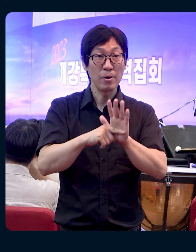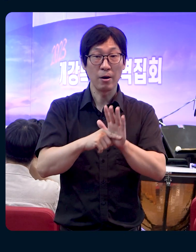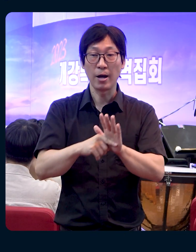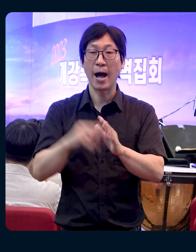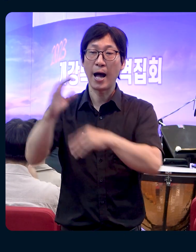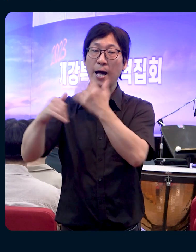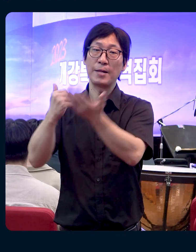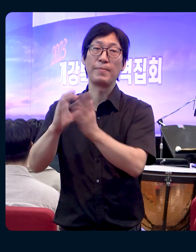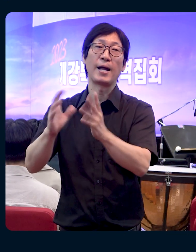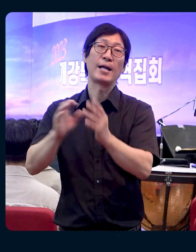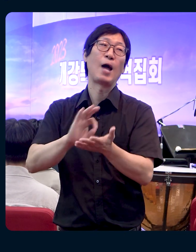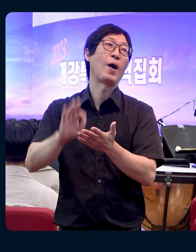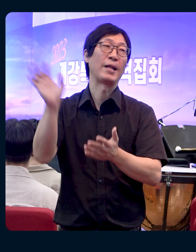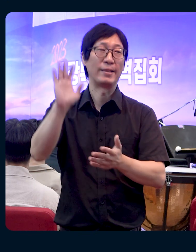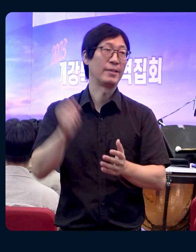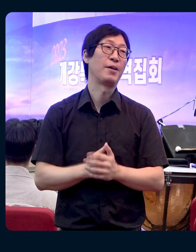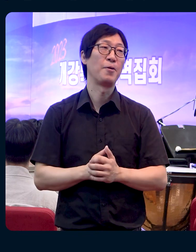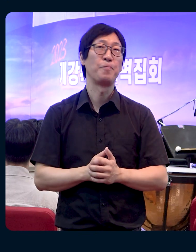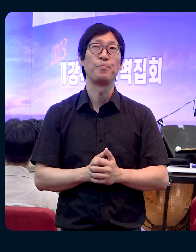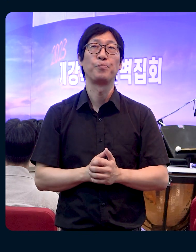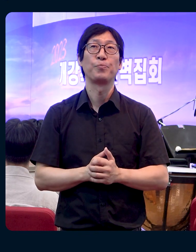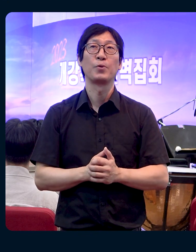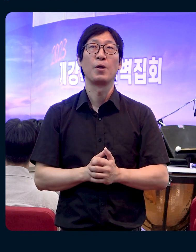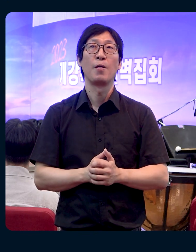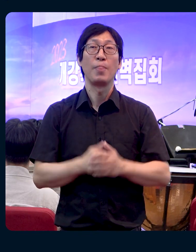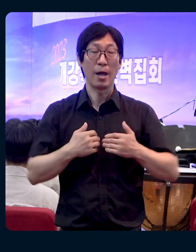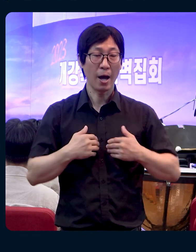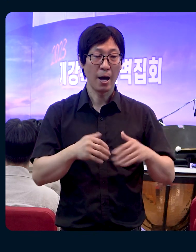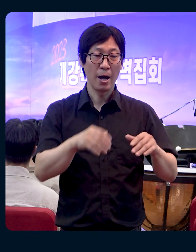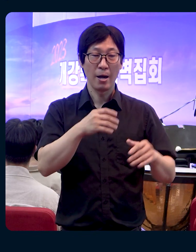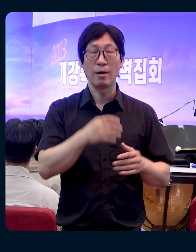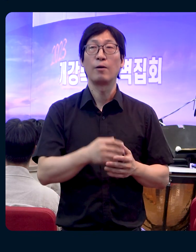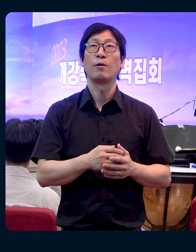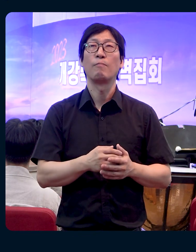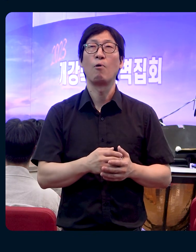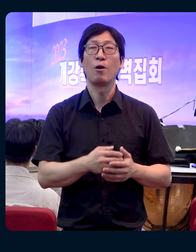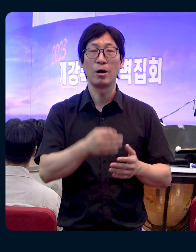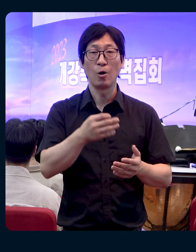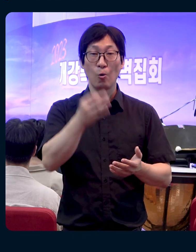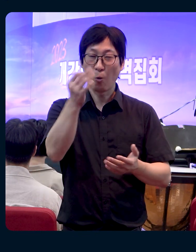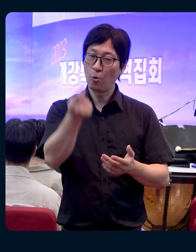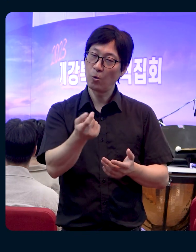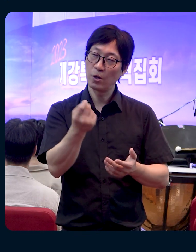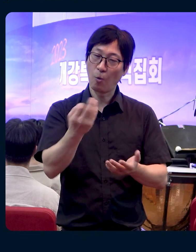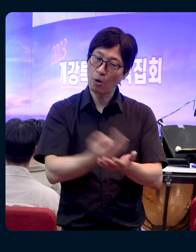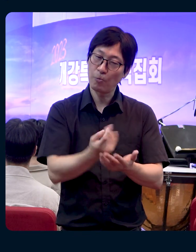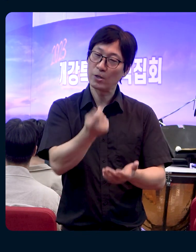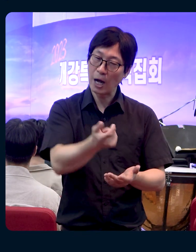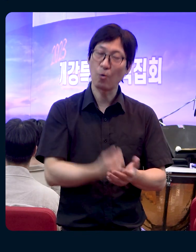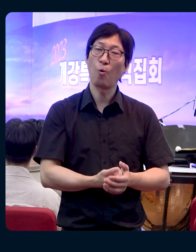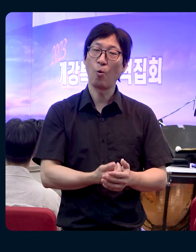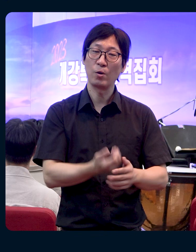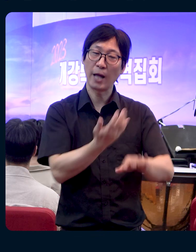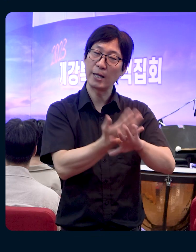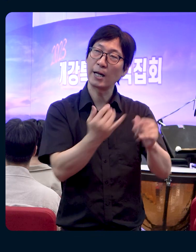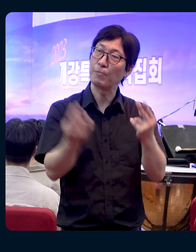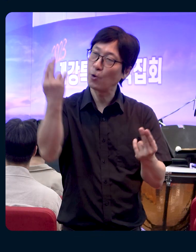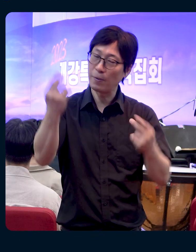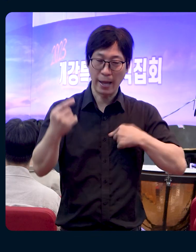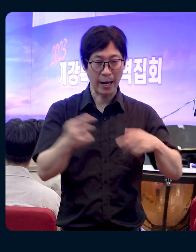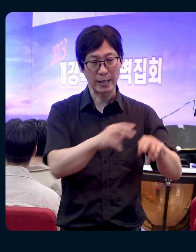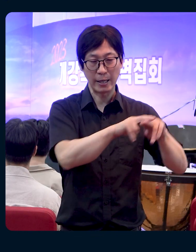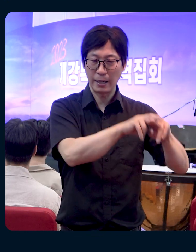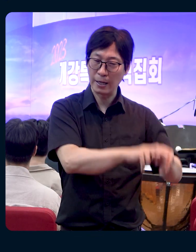비록 비교적으로 볼 때 정말 힘든 자리일 수 있어요. 박봉이고, 그리고 뭐 부족하고, 남도 지위가 낮고, 혹은